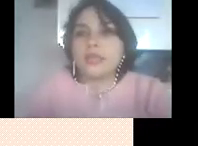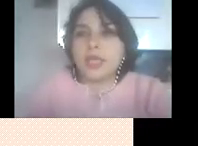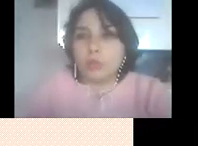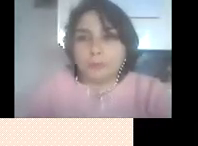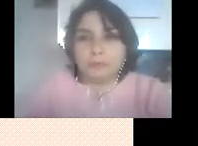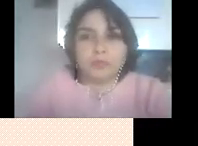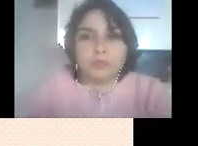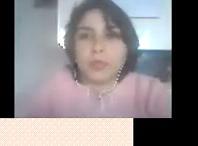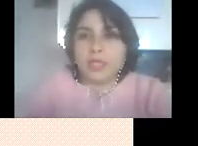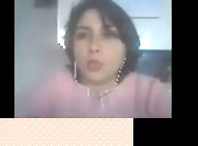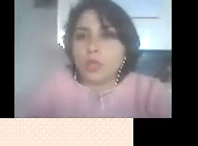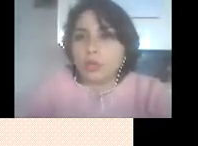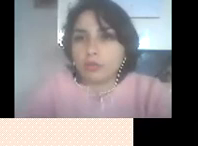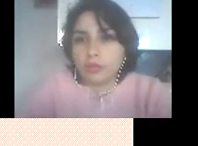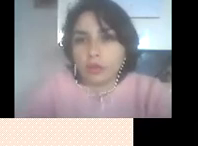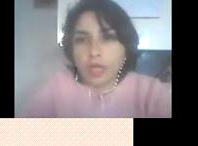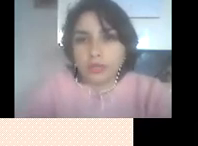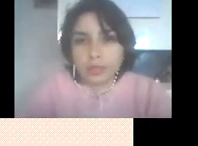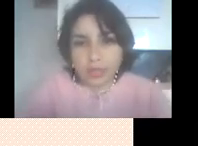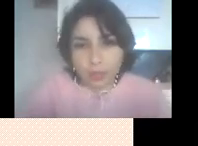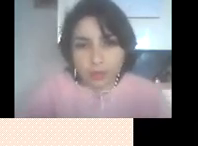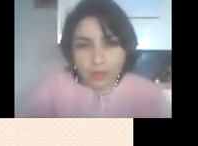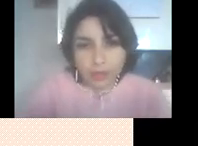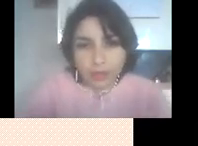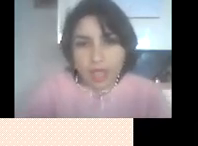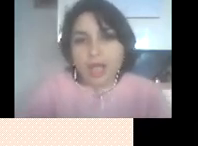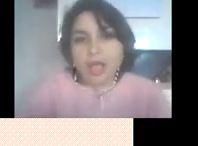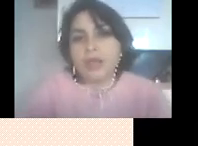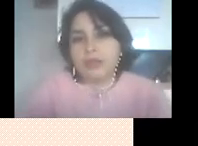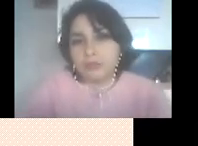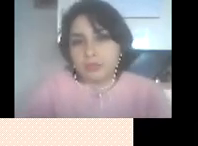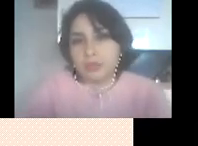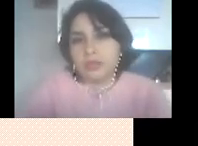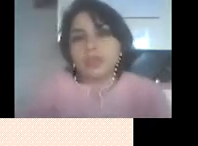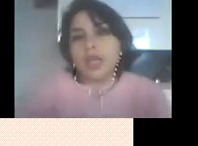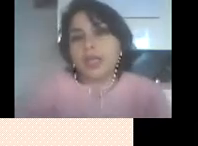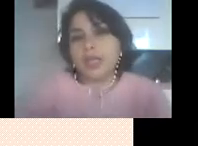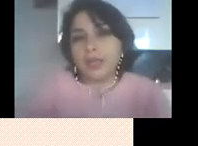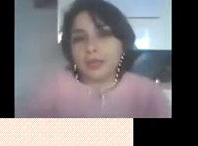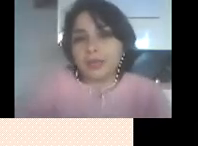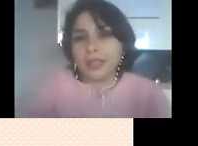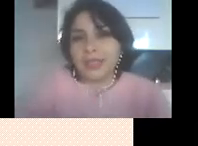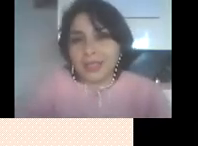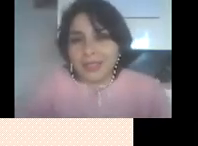Ya, seguimos. Espérense un poquito que estoy viendo el chat que hay alguna. Ah, ya. Ya,